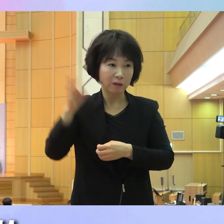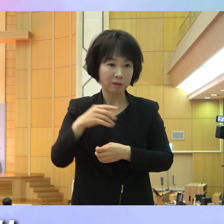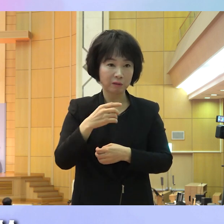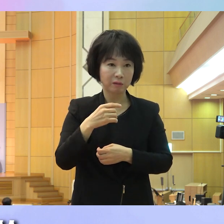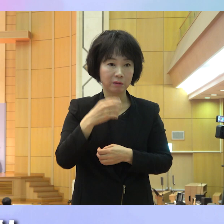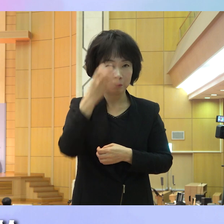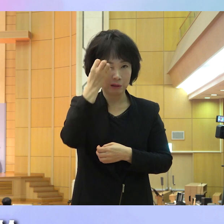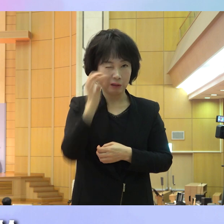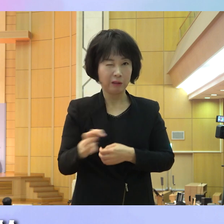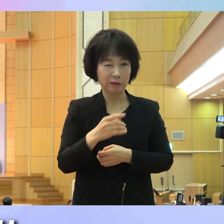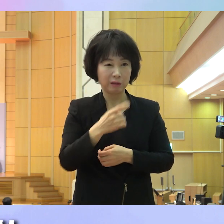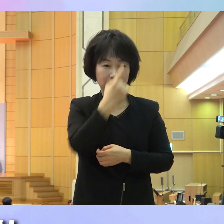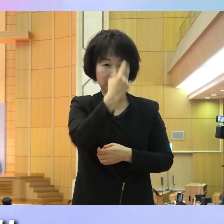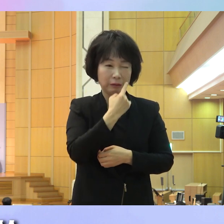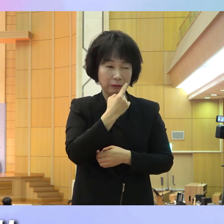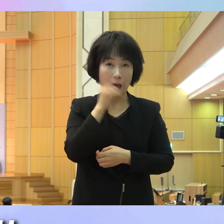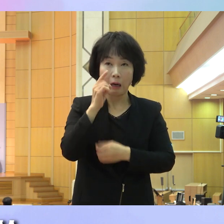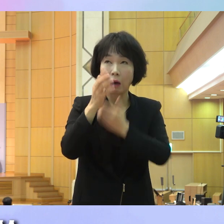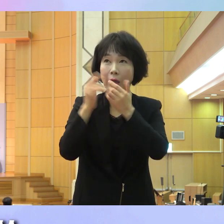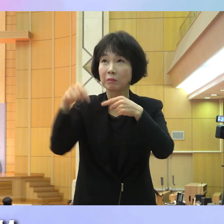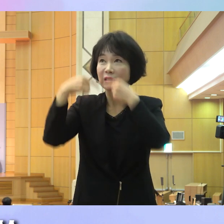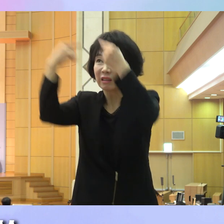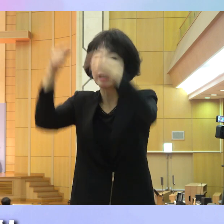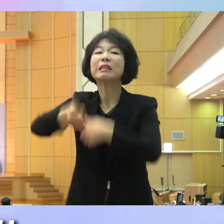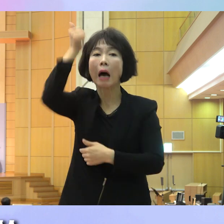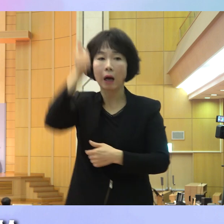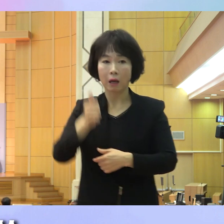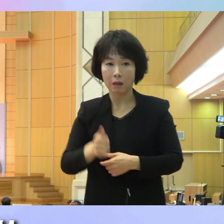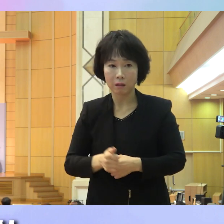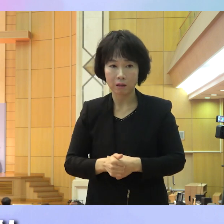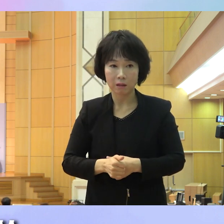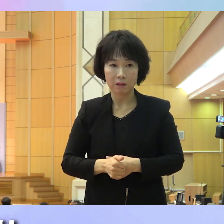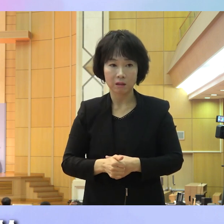두 눈을 가지고 지옥에 던지는 것보다 나으니라.